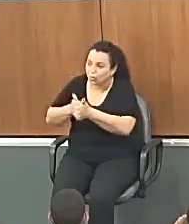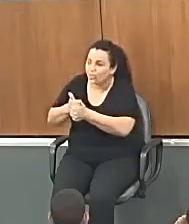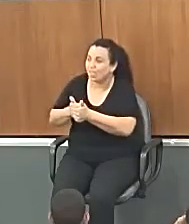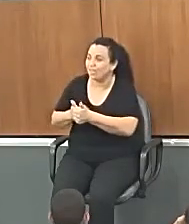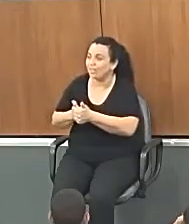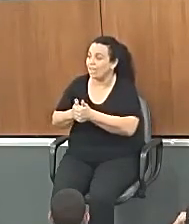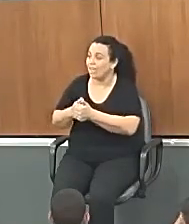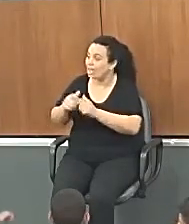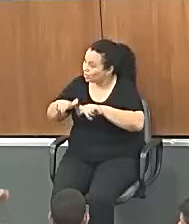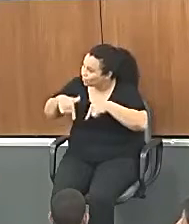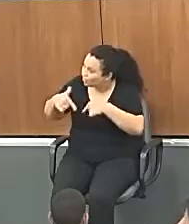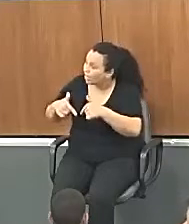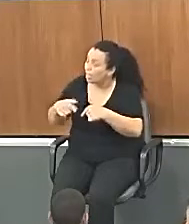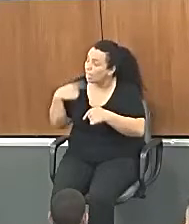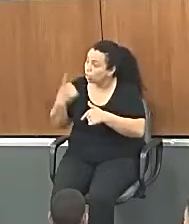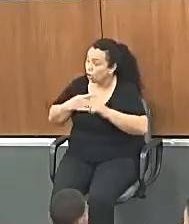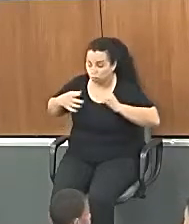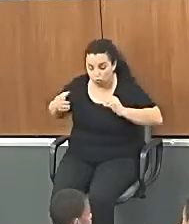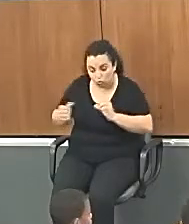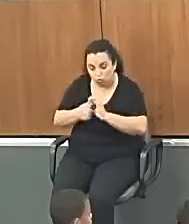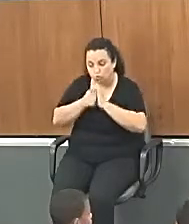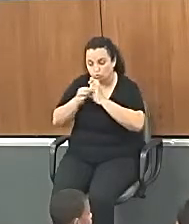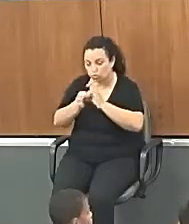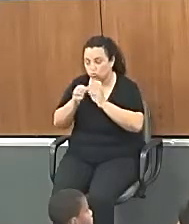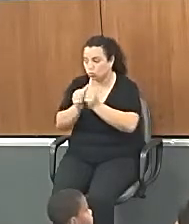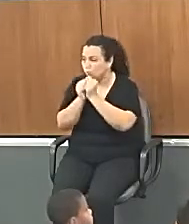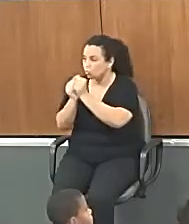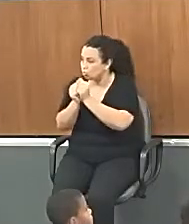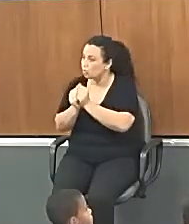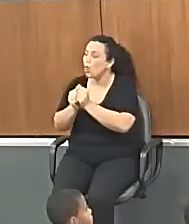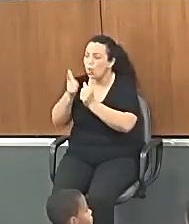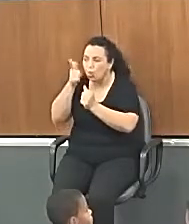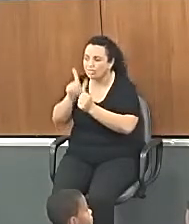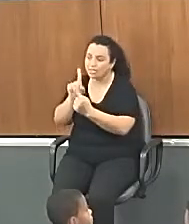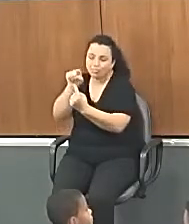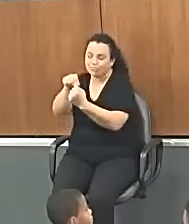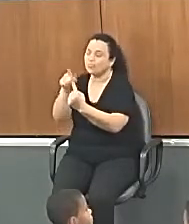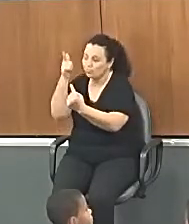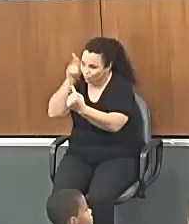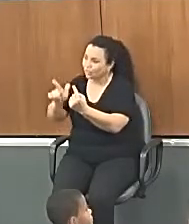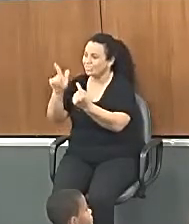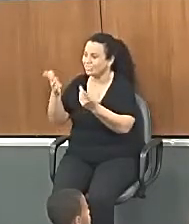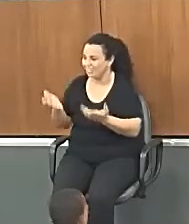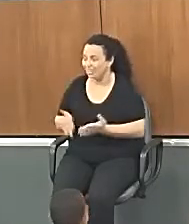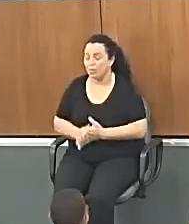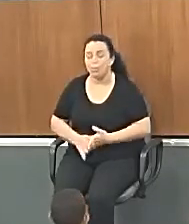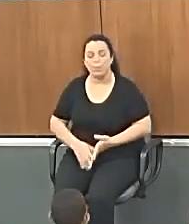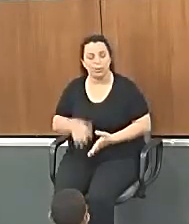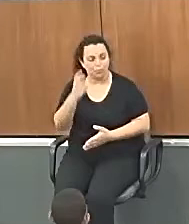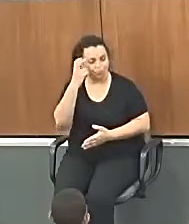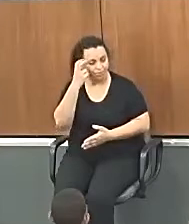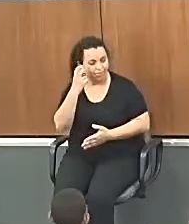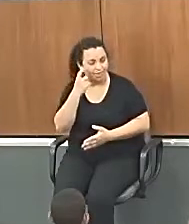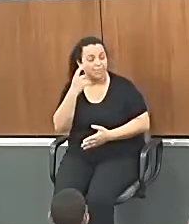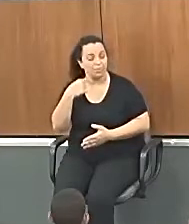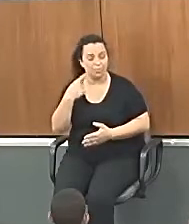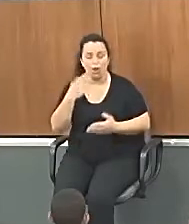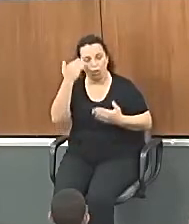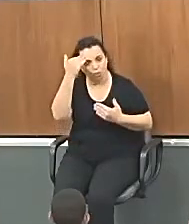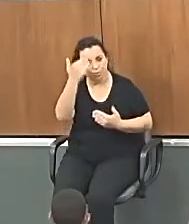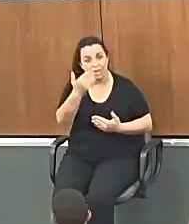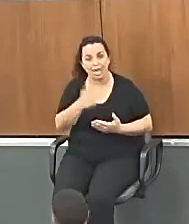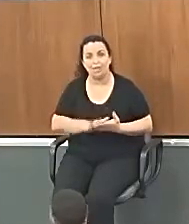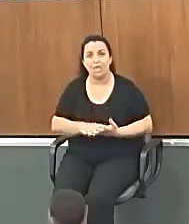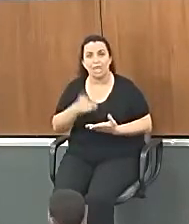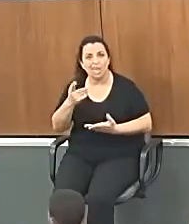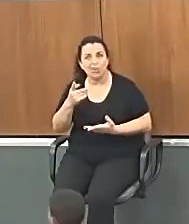com essa união que nós vamos conseguir nossos objetivos então deputado muito obrigado é daqui uma hora eu tenho